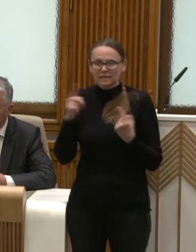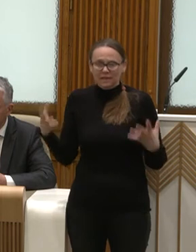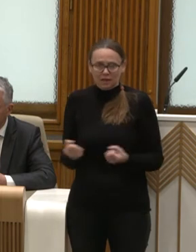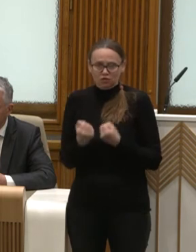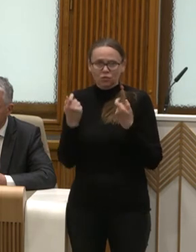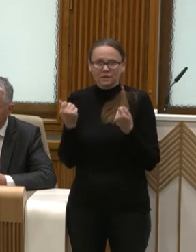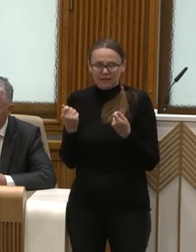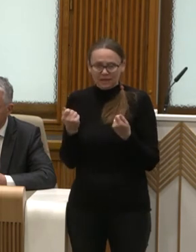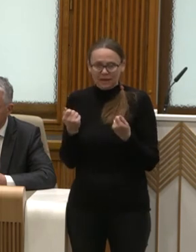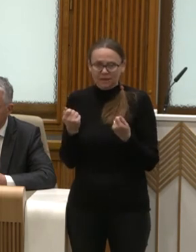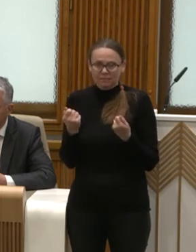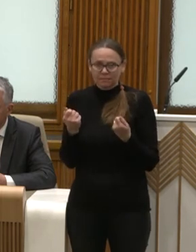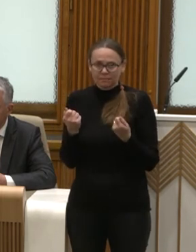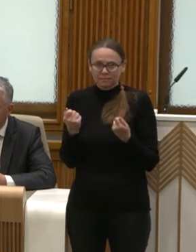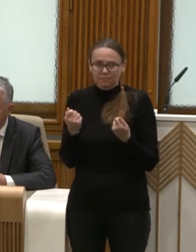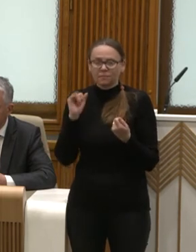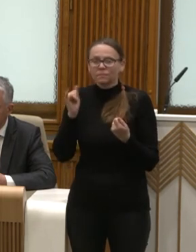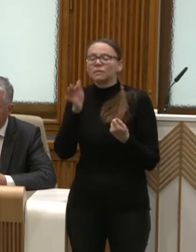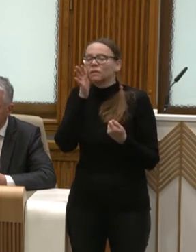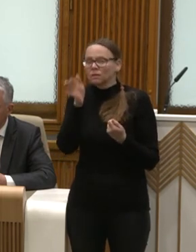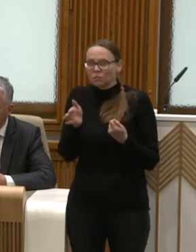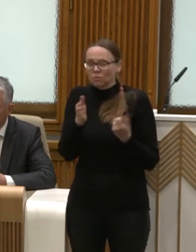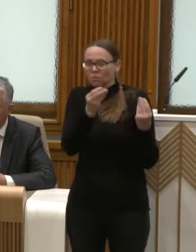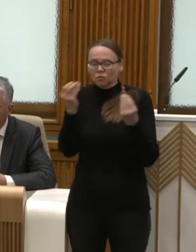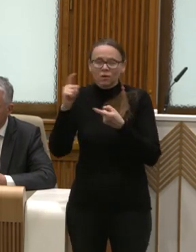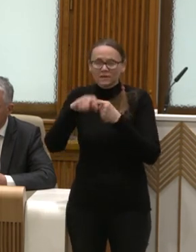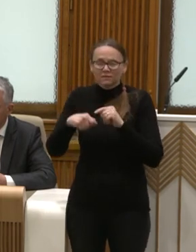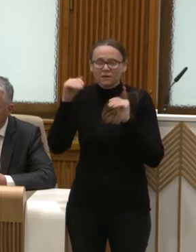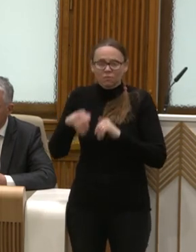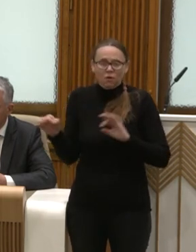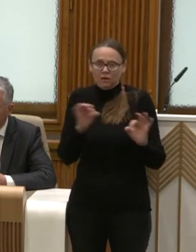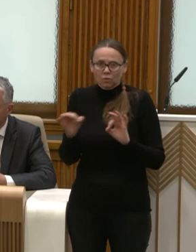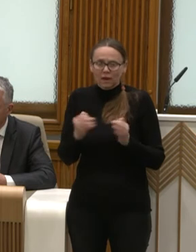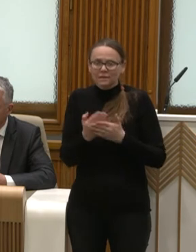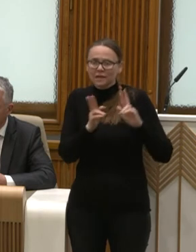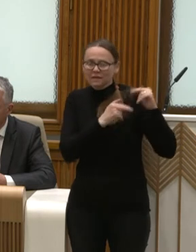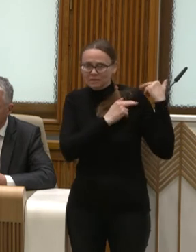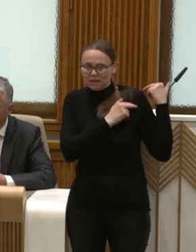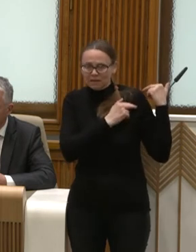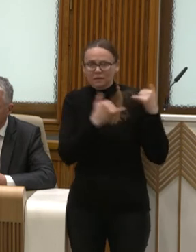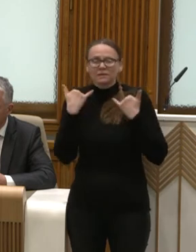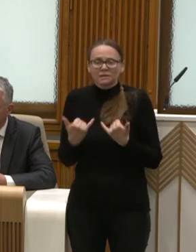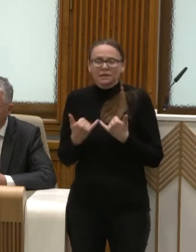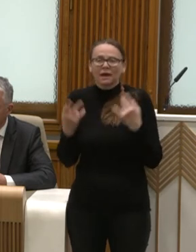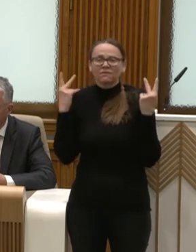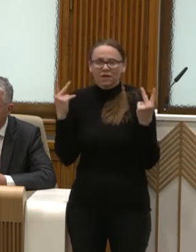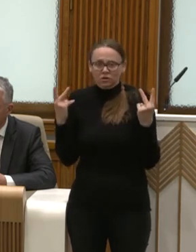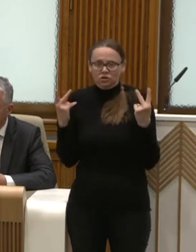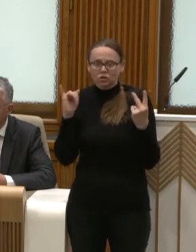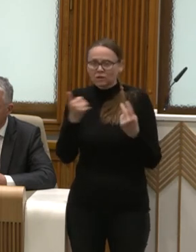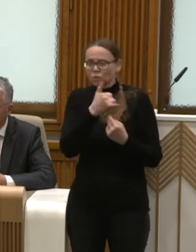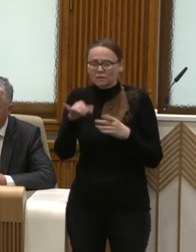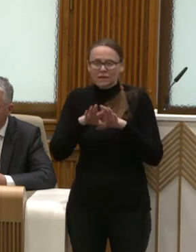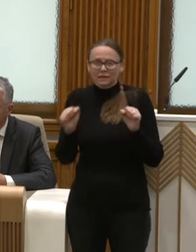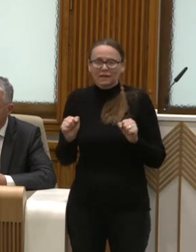denarjem, da bomo mnoge stvari morali urejati za nazaj. Zdaj je važno predvsem, da vsak